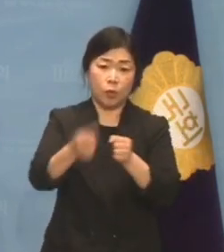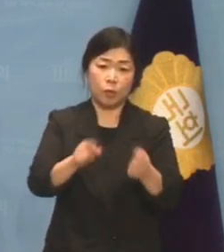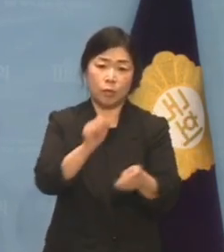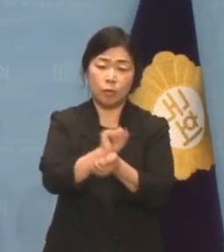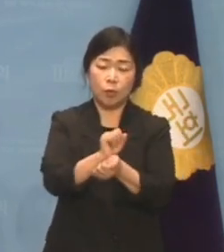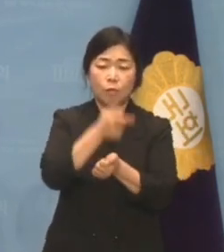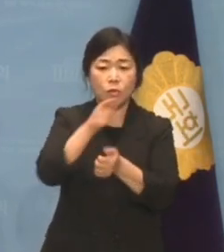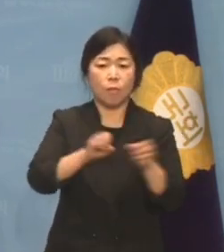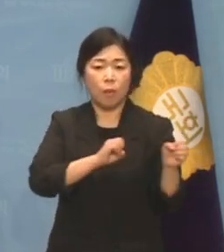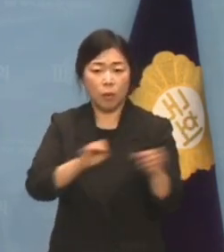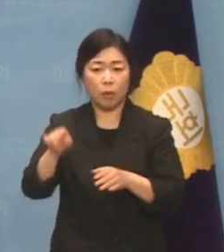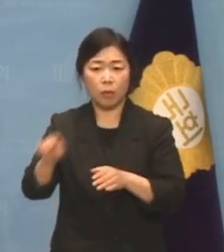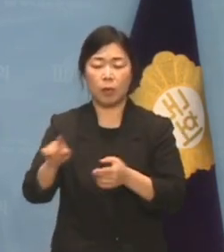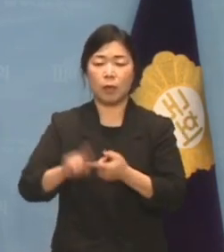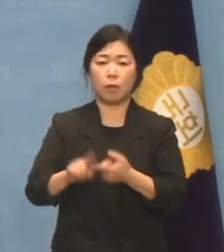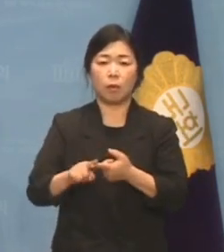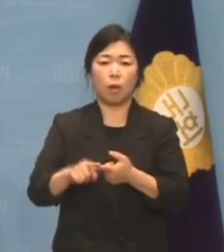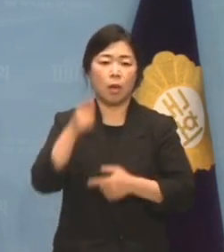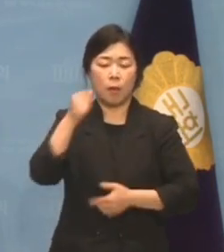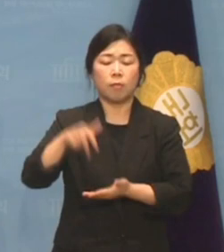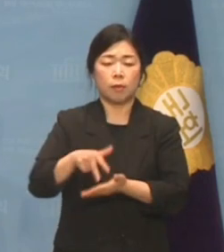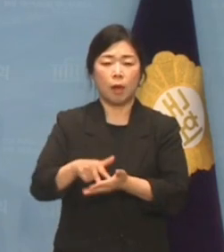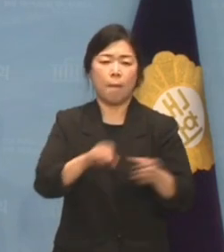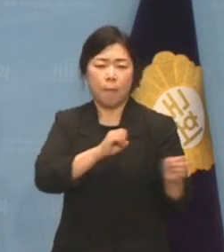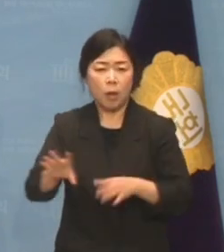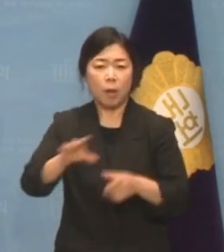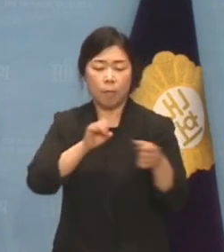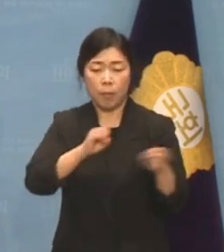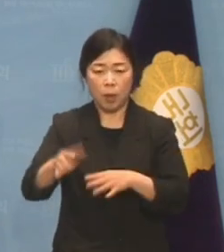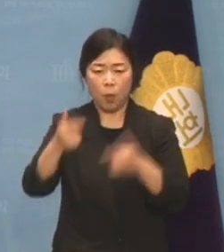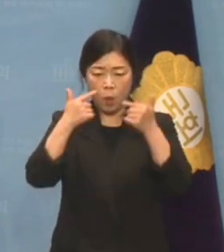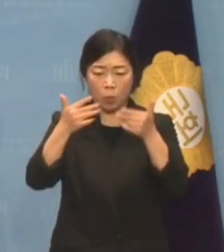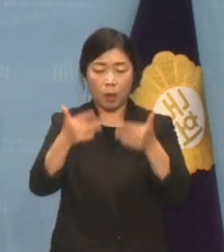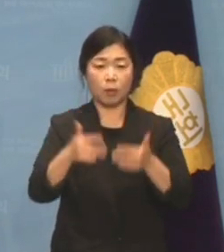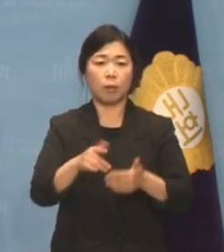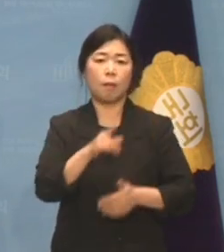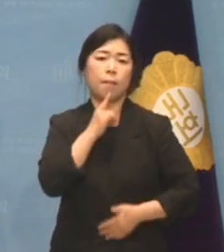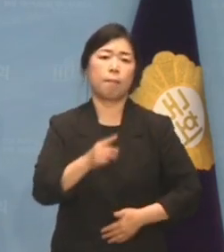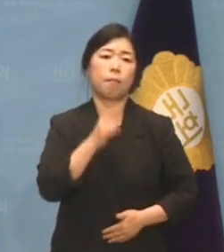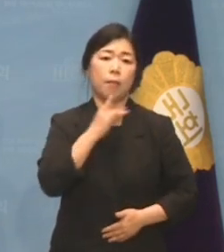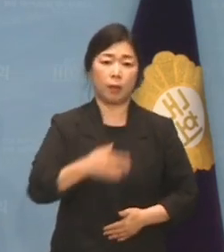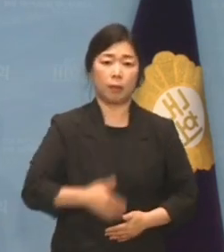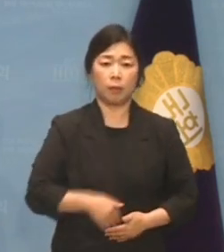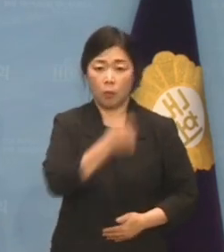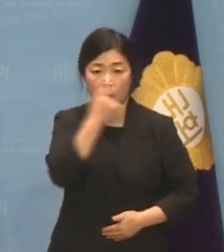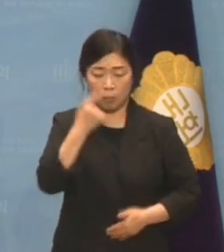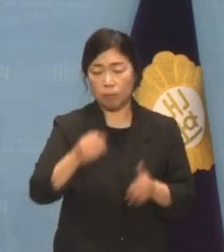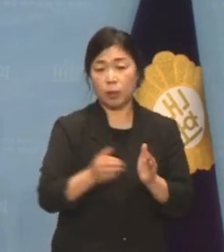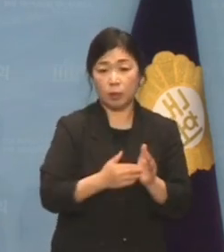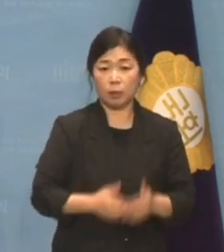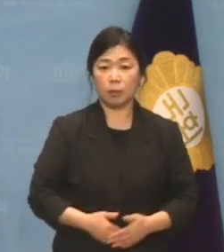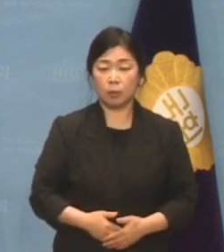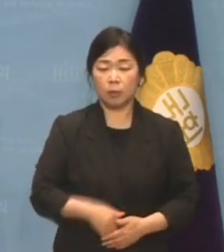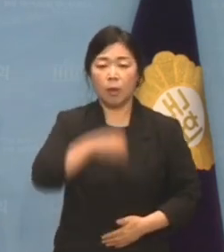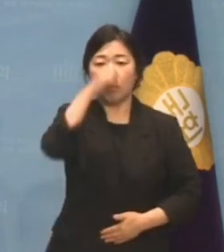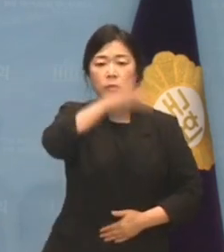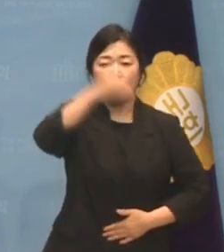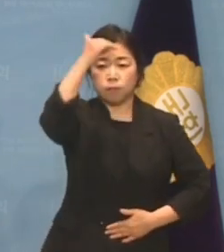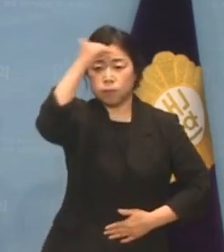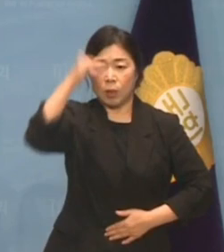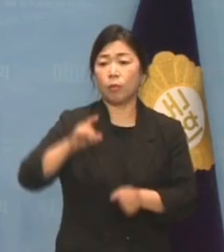대한 입장만 재확인했다. 후쿠시마 원전 일회성 시찰 구경에 불과한 시찰단